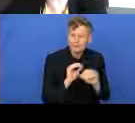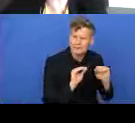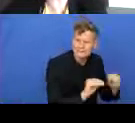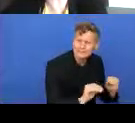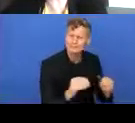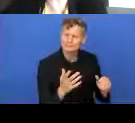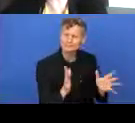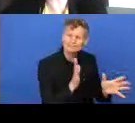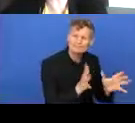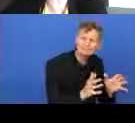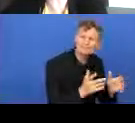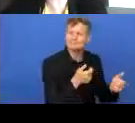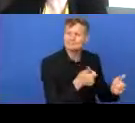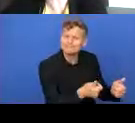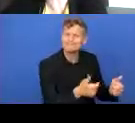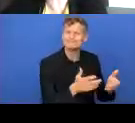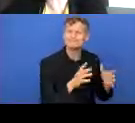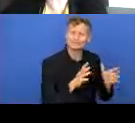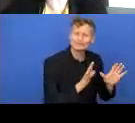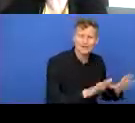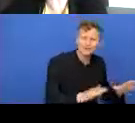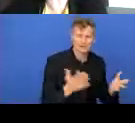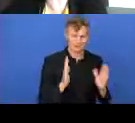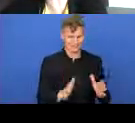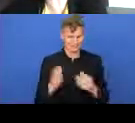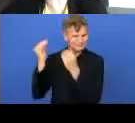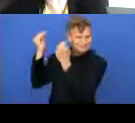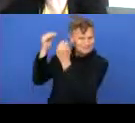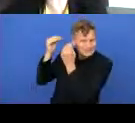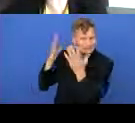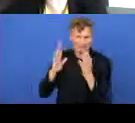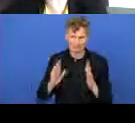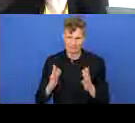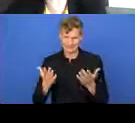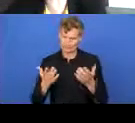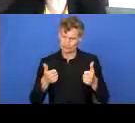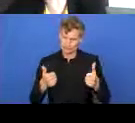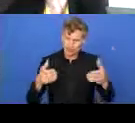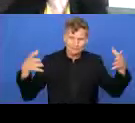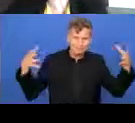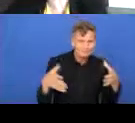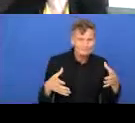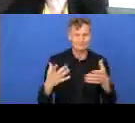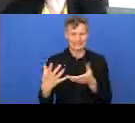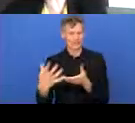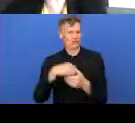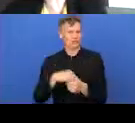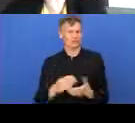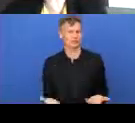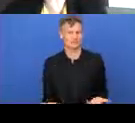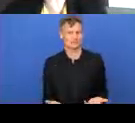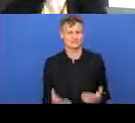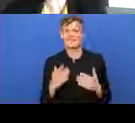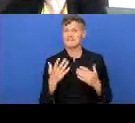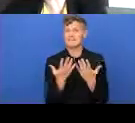pour mettre en œuvre les recommandations du rapport, il est important d'essayer de former les éducateurs